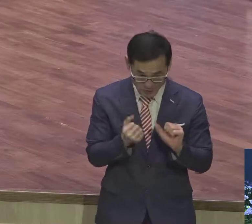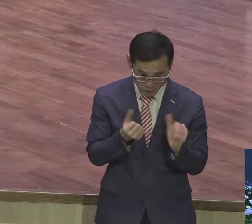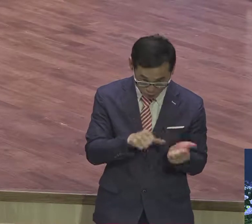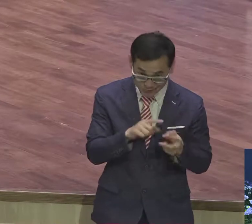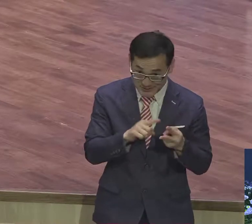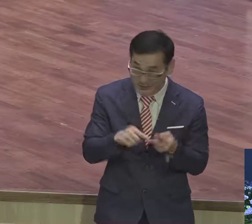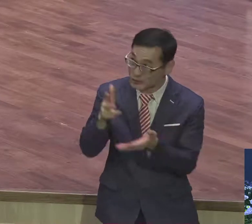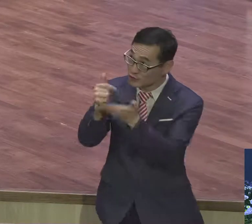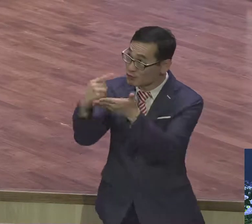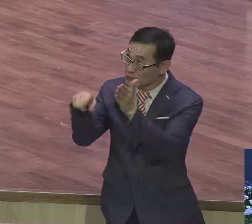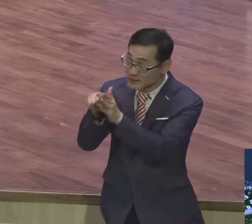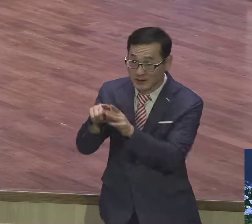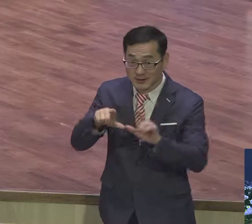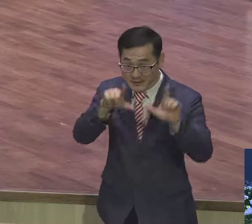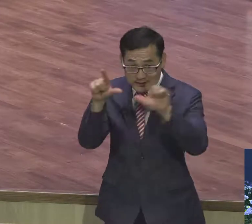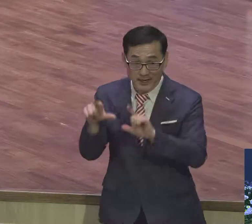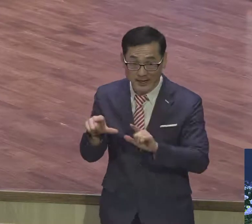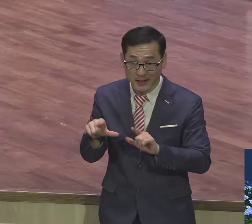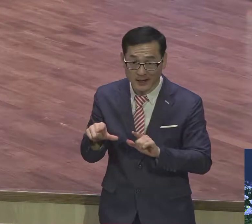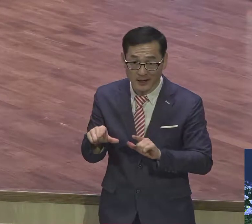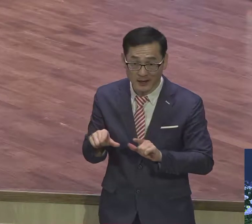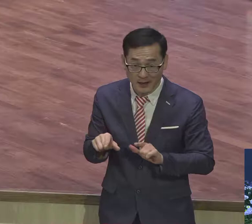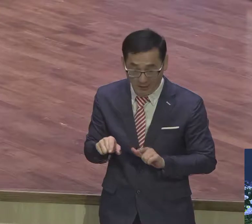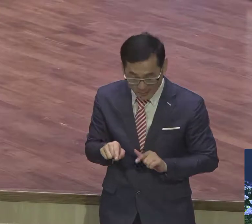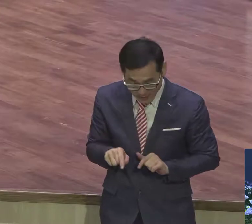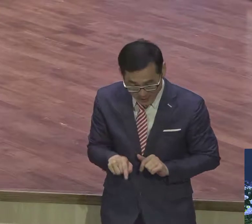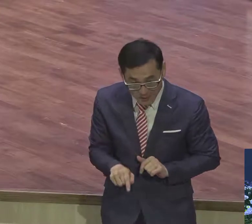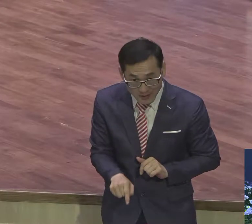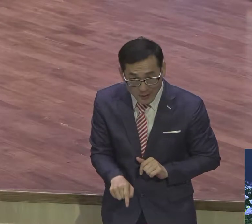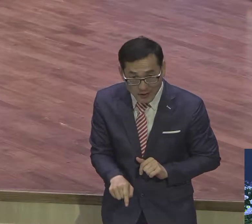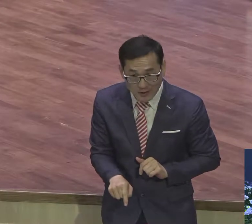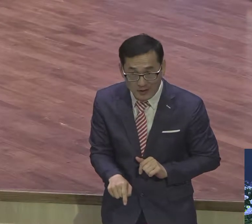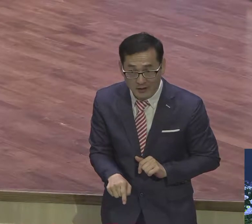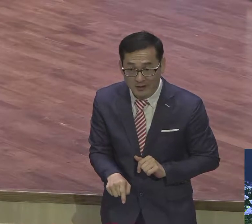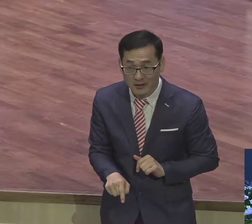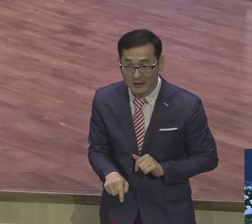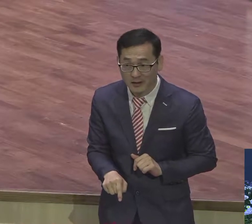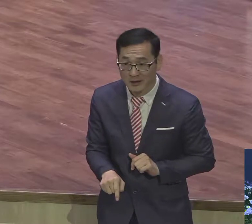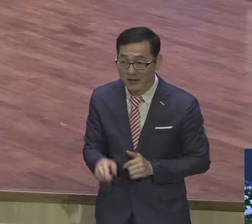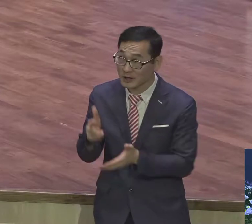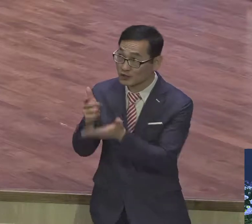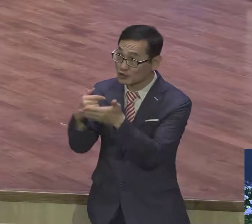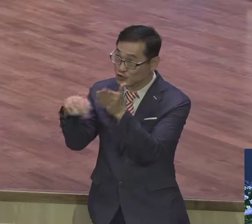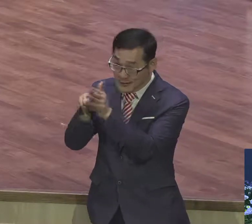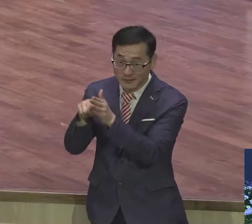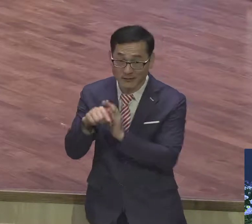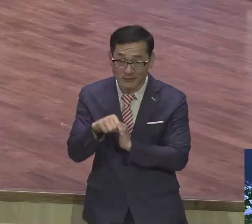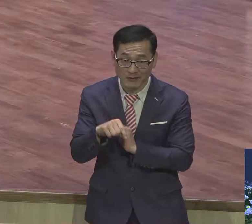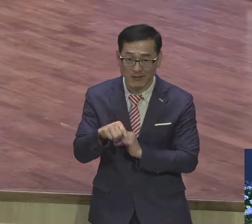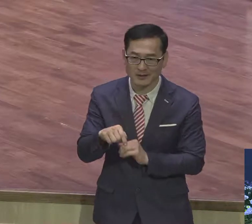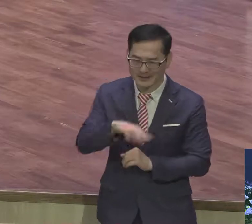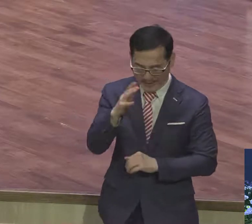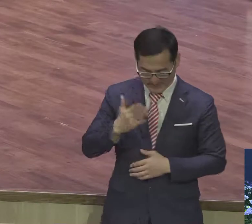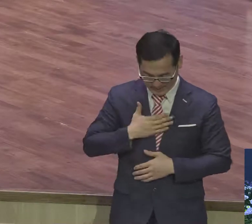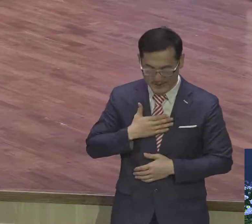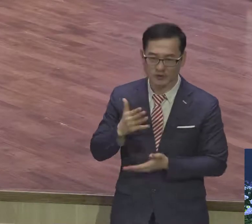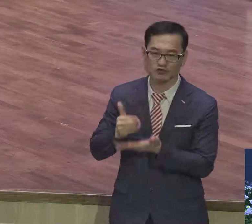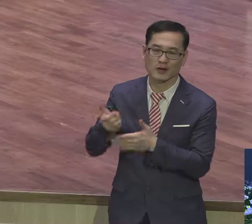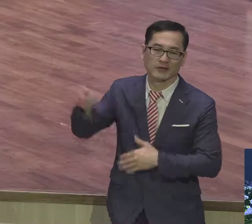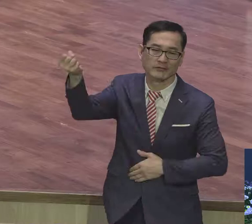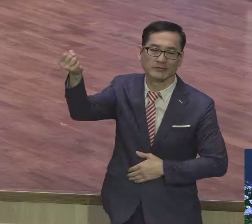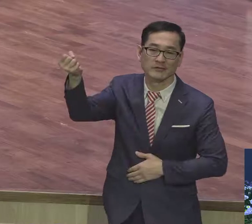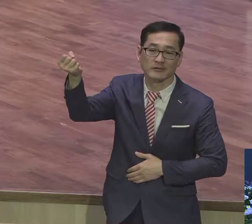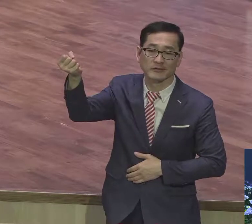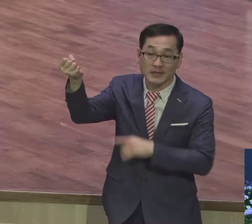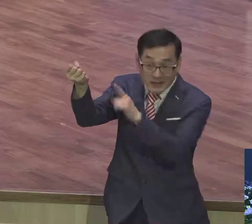살고 죽어도 주를 위해 죽나니 그러므로 사나 죽으나 우리가 주의 것이로다 예원계 모든 성도는